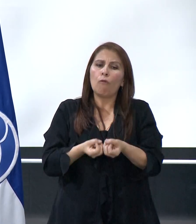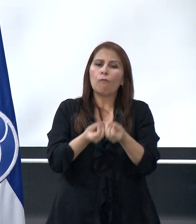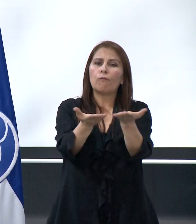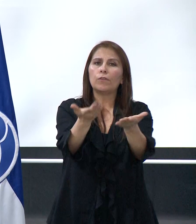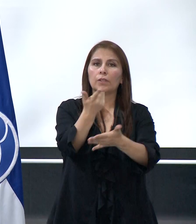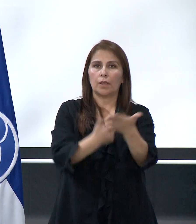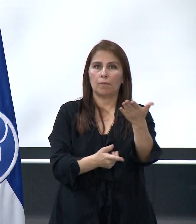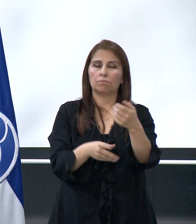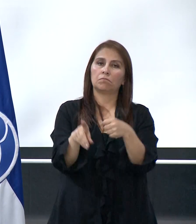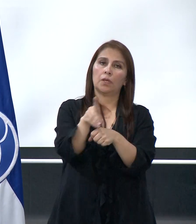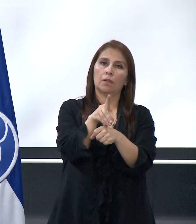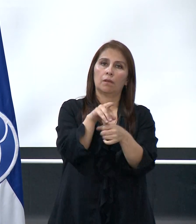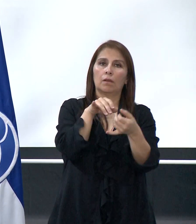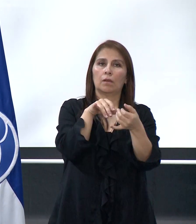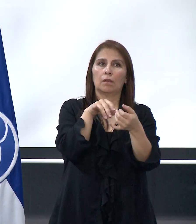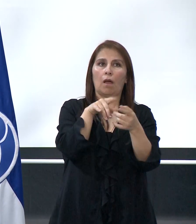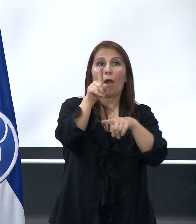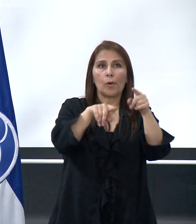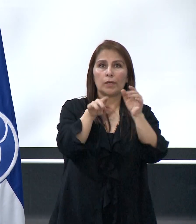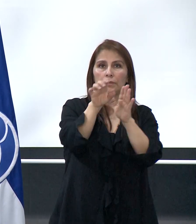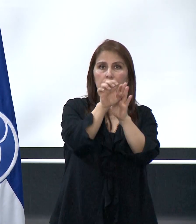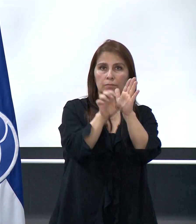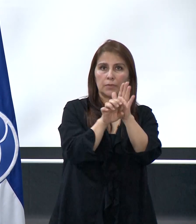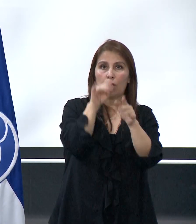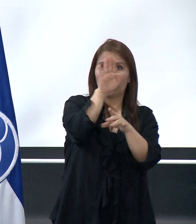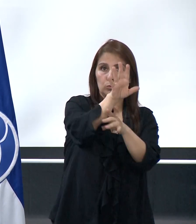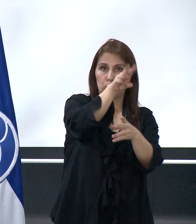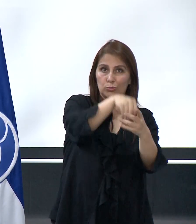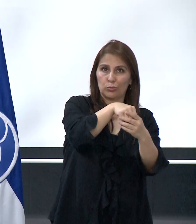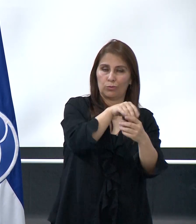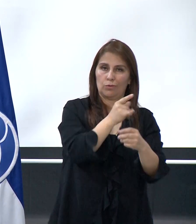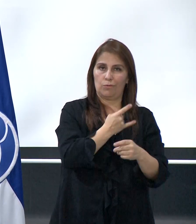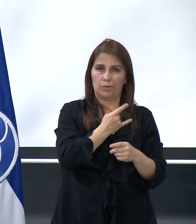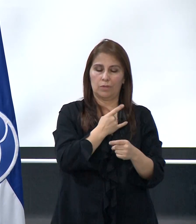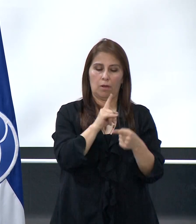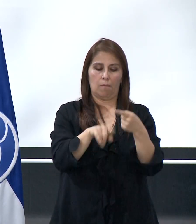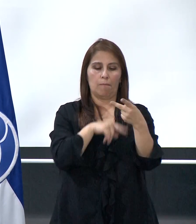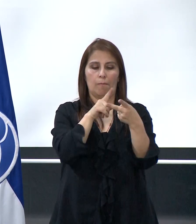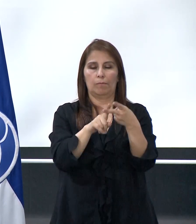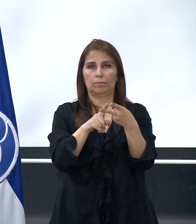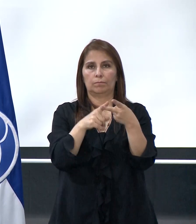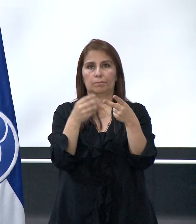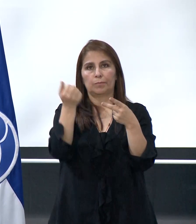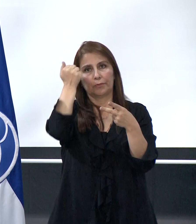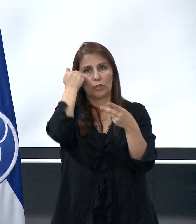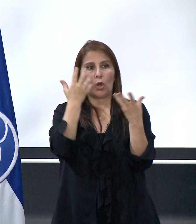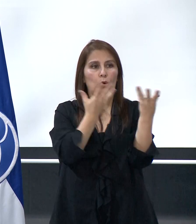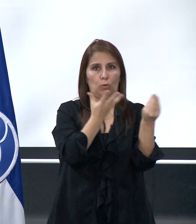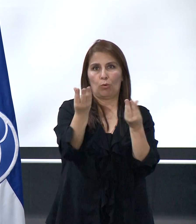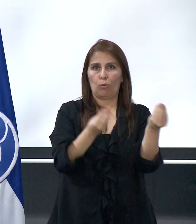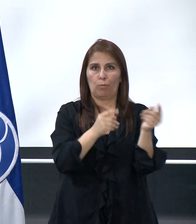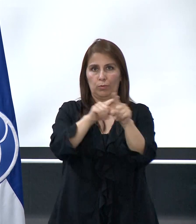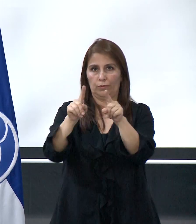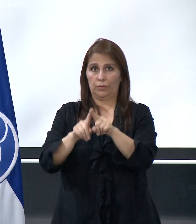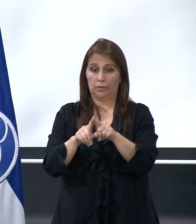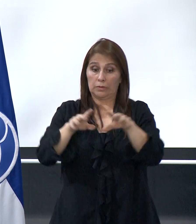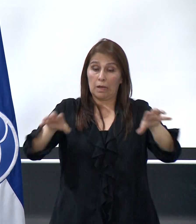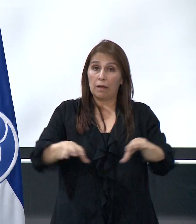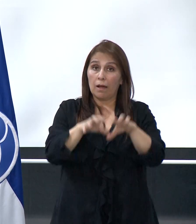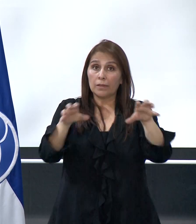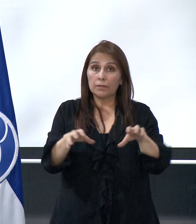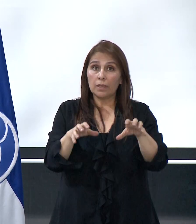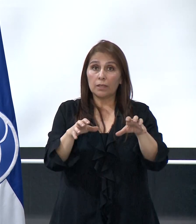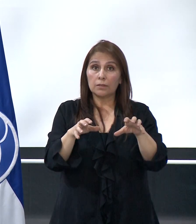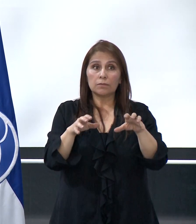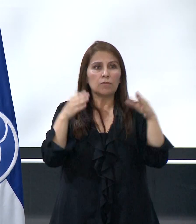dependencias profesores estudiantes y grupos de la universidad son actividades dirigidas a la